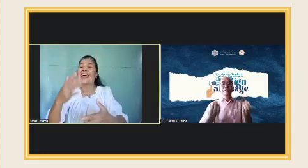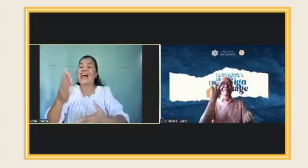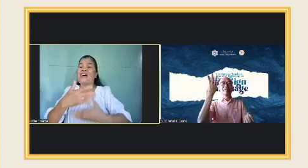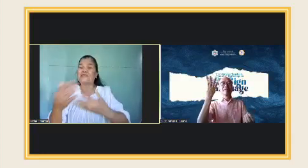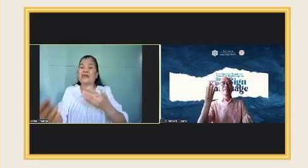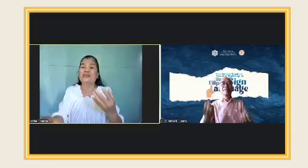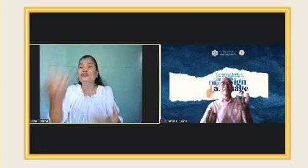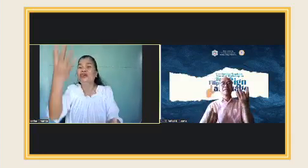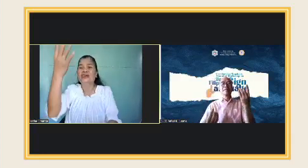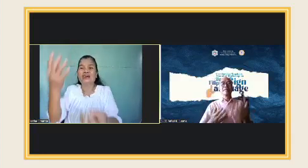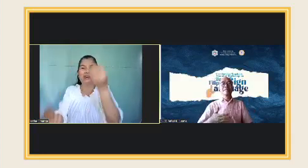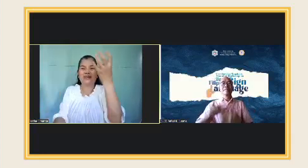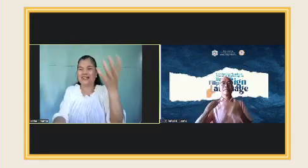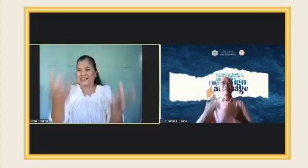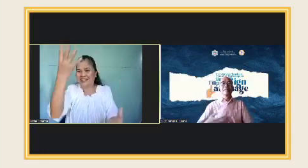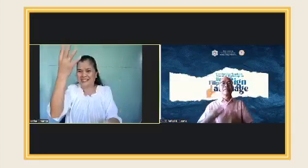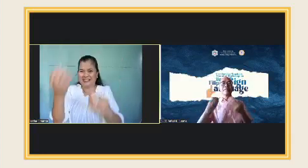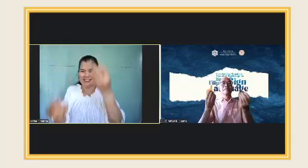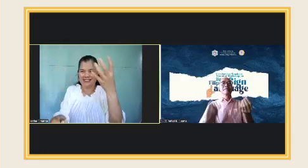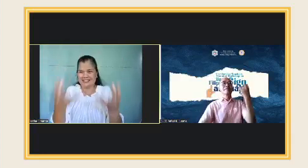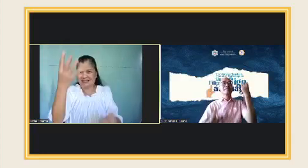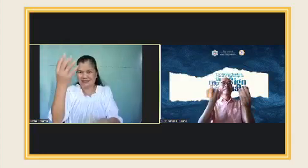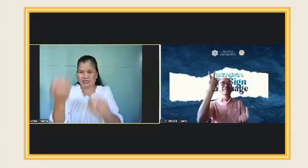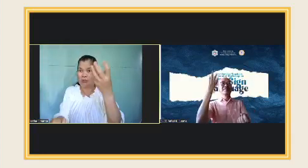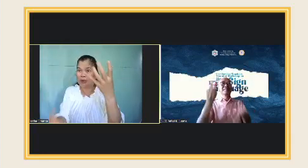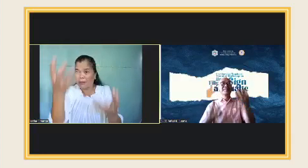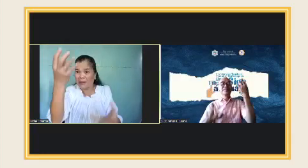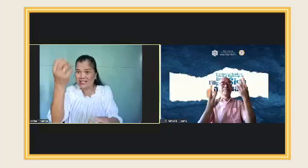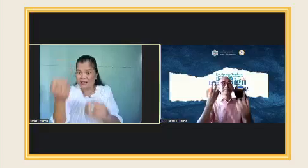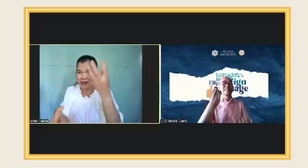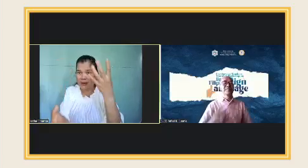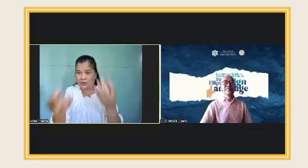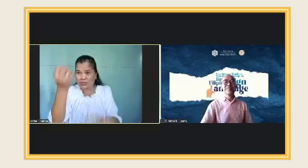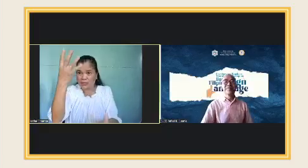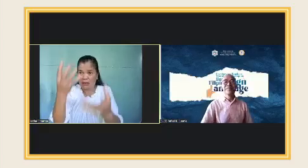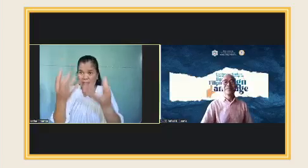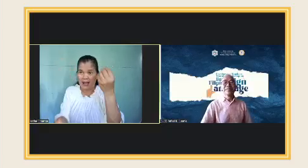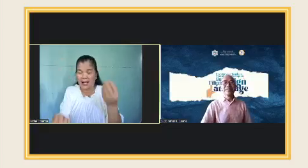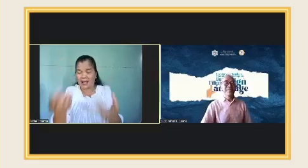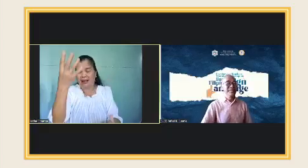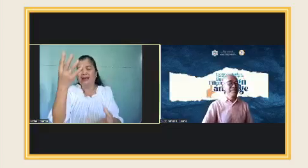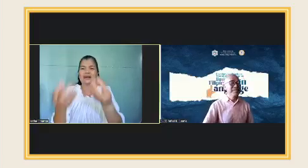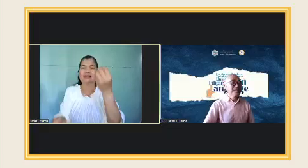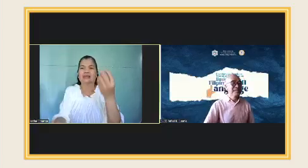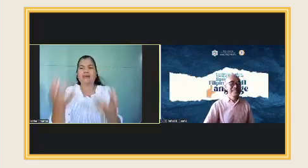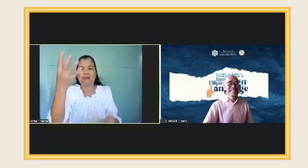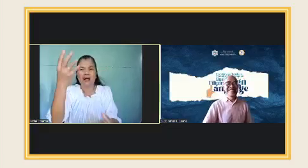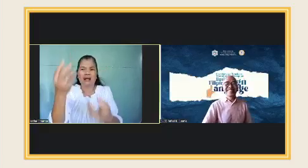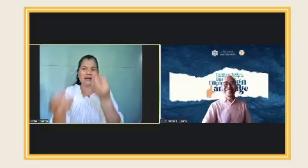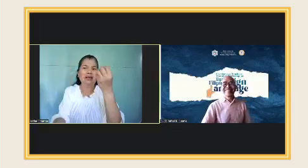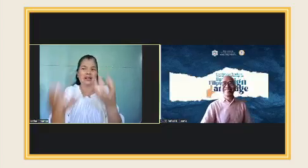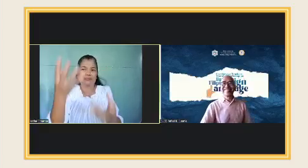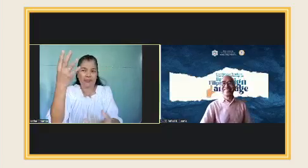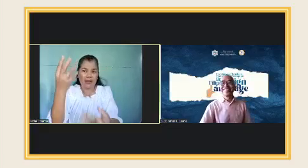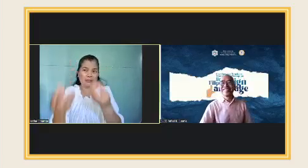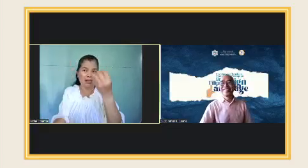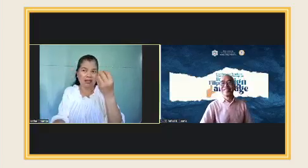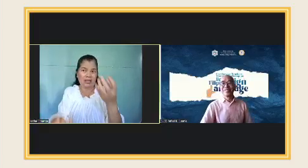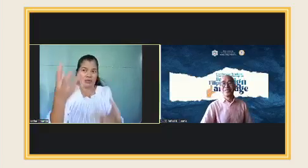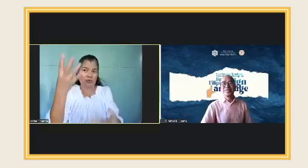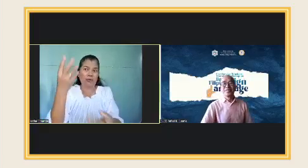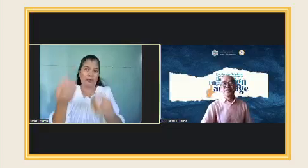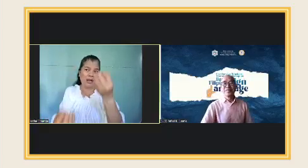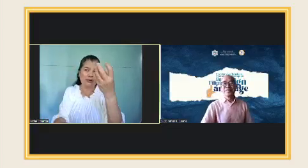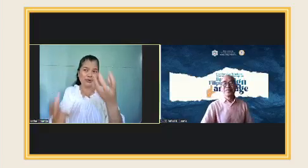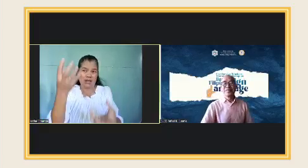Okay? Happy New Year. Siyempre, mabilis ang fireworks, hindi mabagal. Kanina, mabagal para